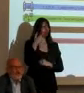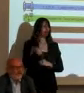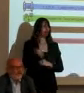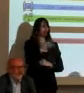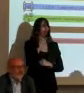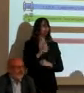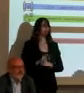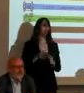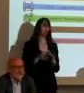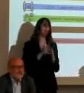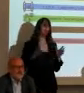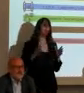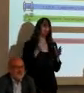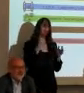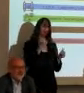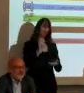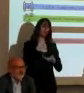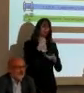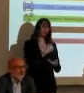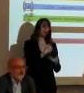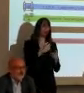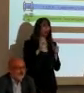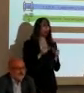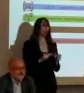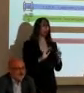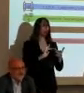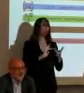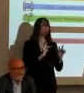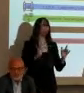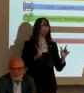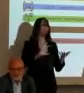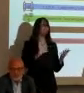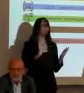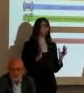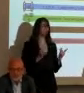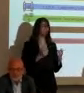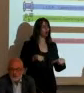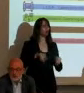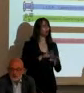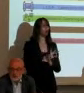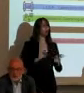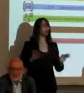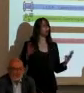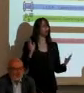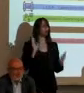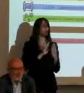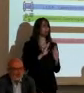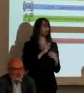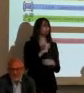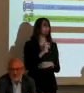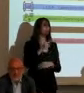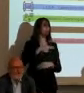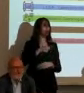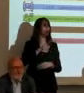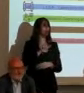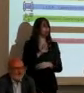investimento nella strada della digitalizzazione, noi siamo pronti. E questo DH Lab